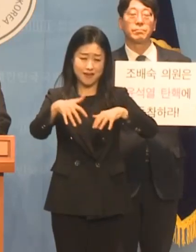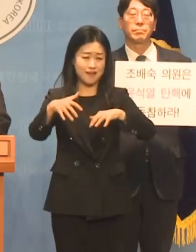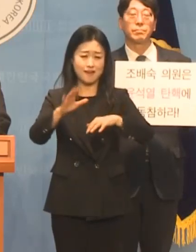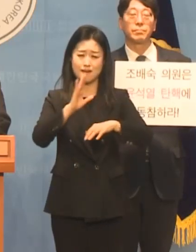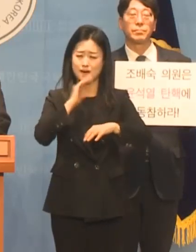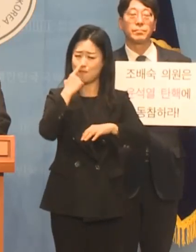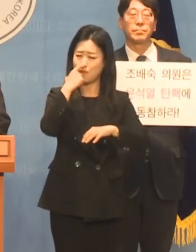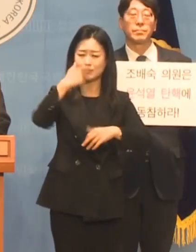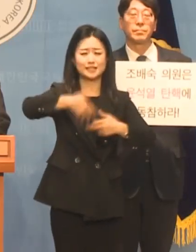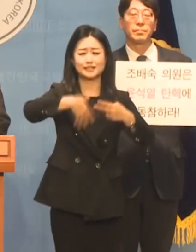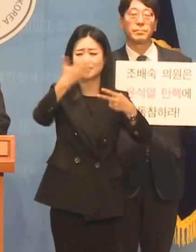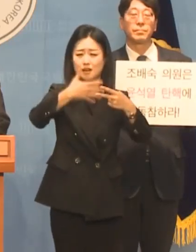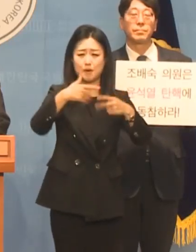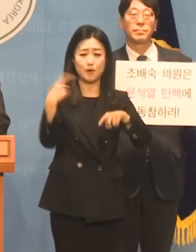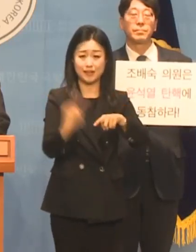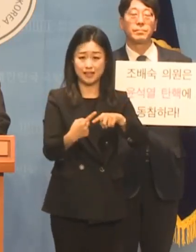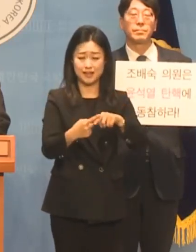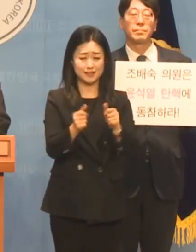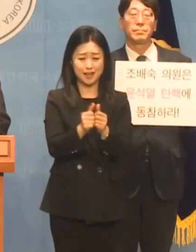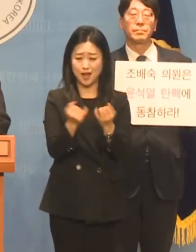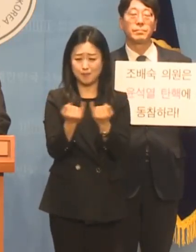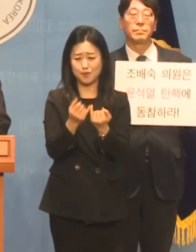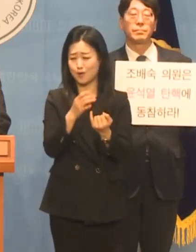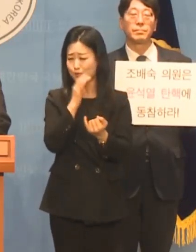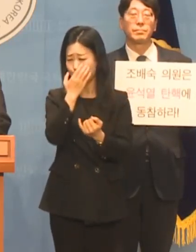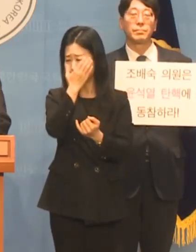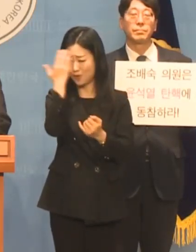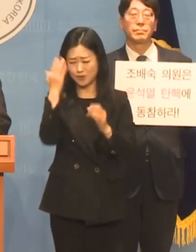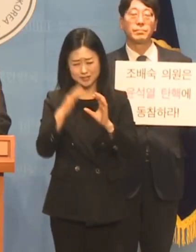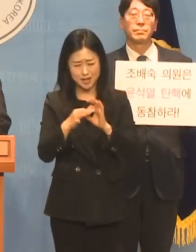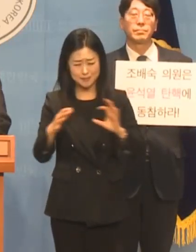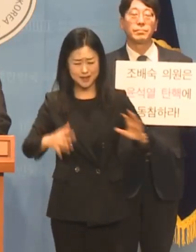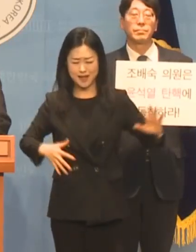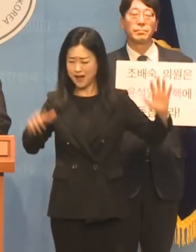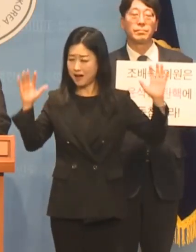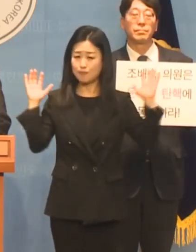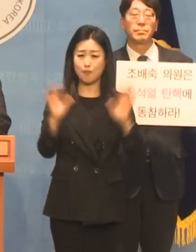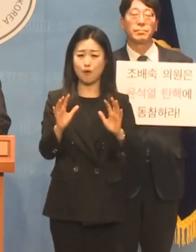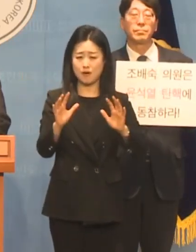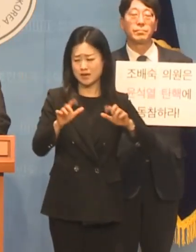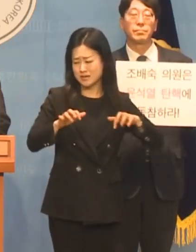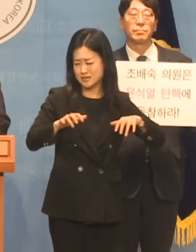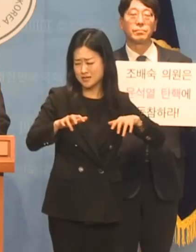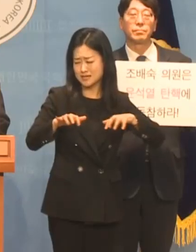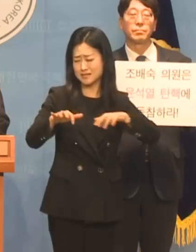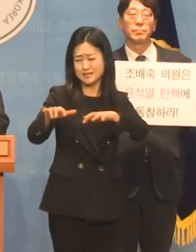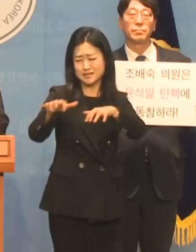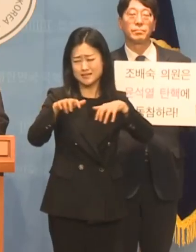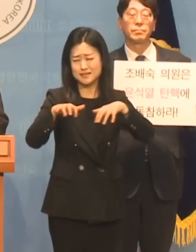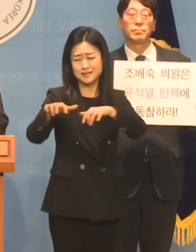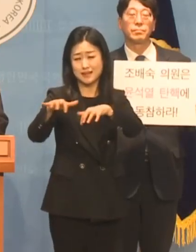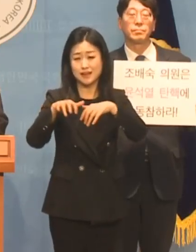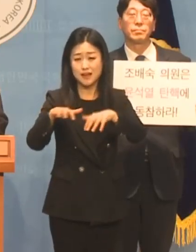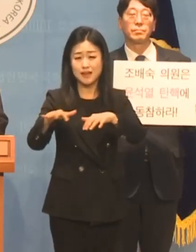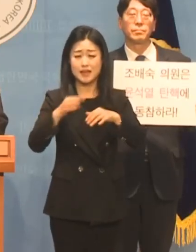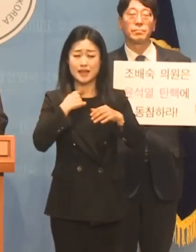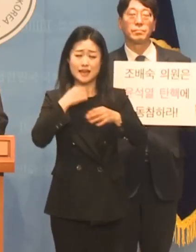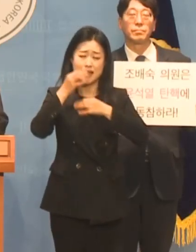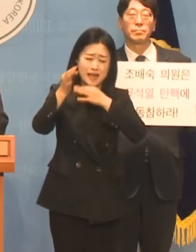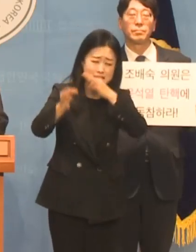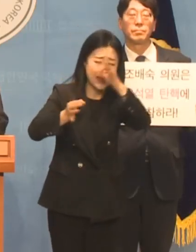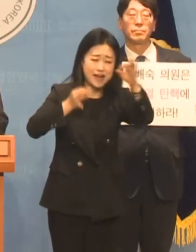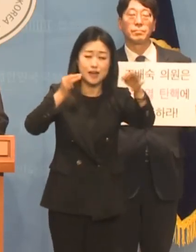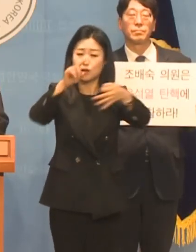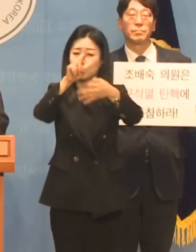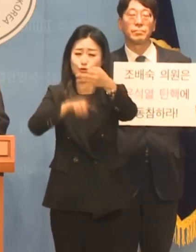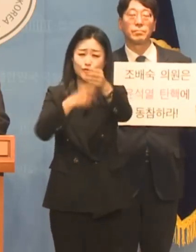드라마였다. 남녀노소 가릴 것 없이 자리를 박차고 일어난 국민들은 국회 앞 광장을 메우고 목이 터지라고